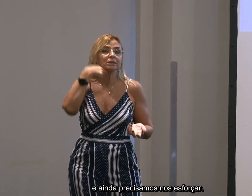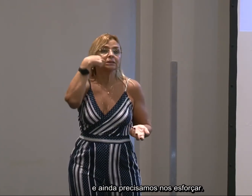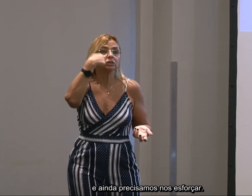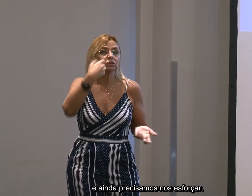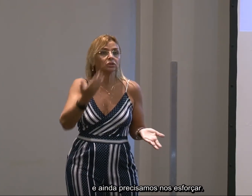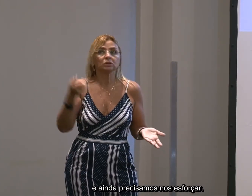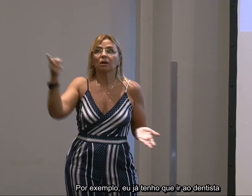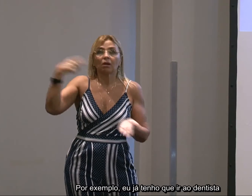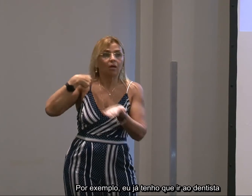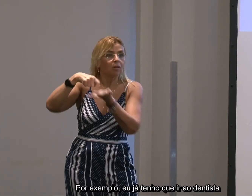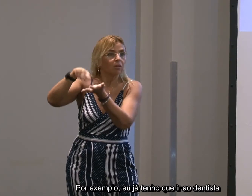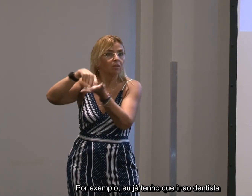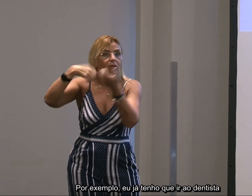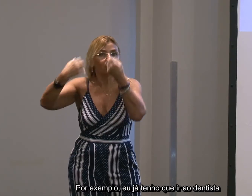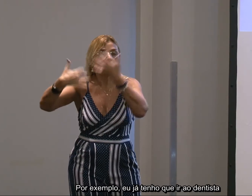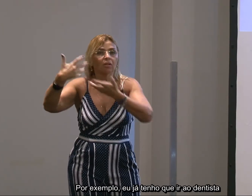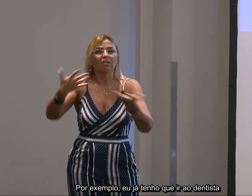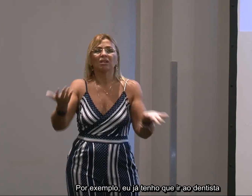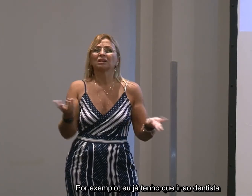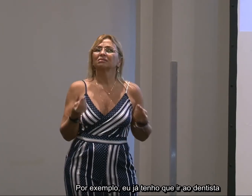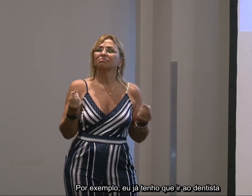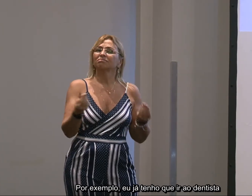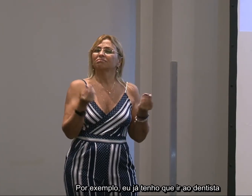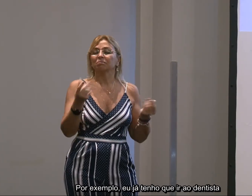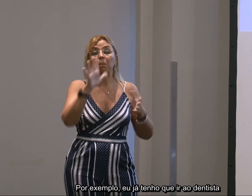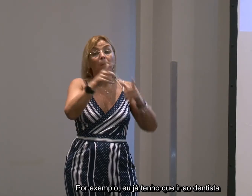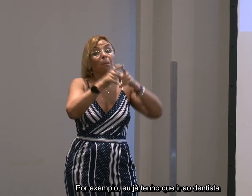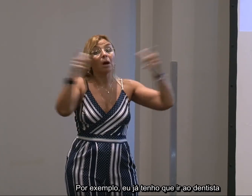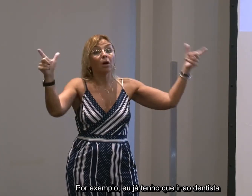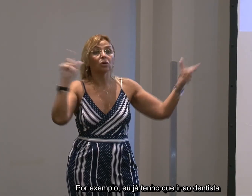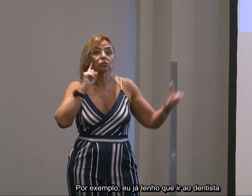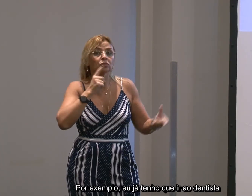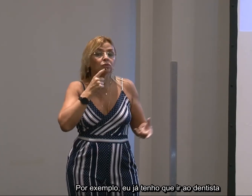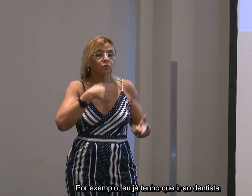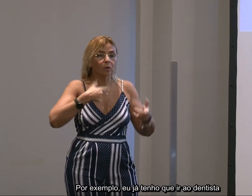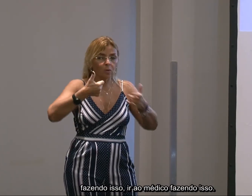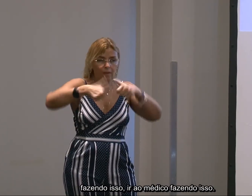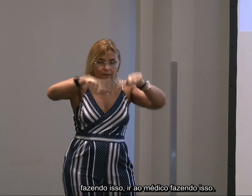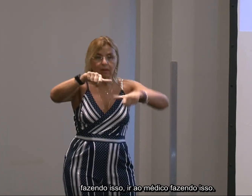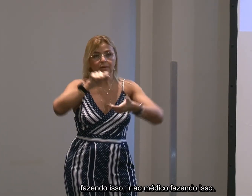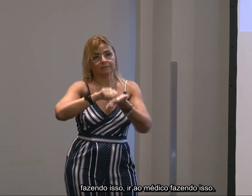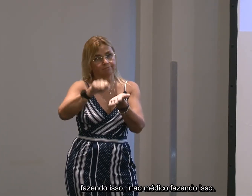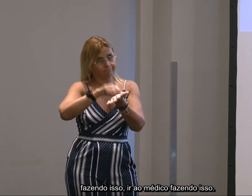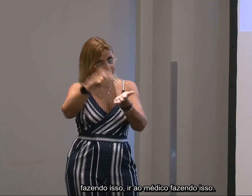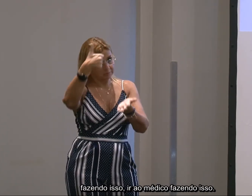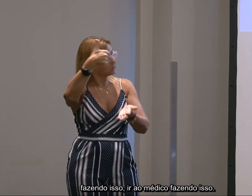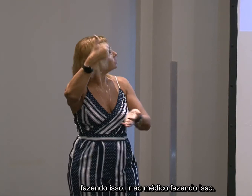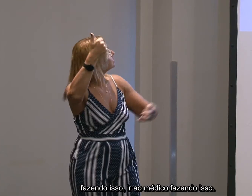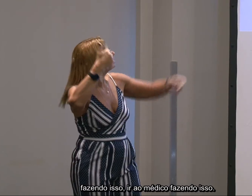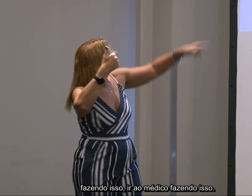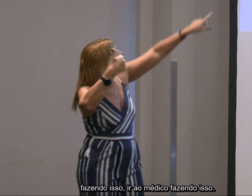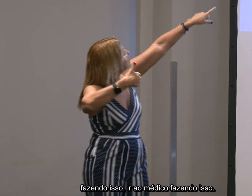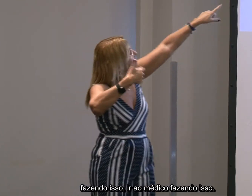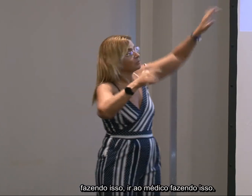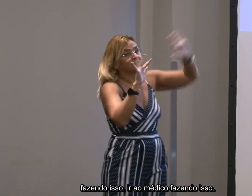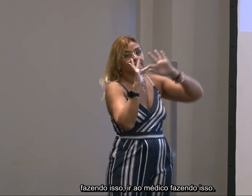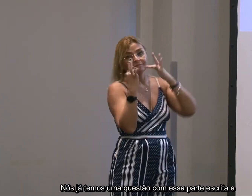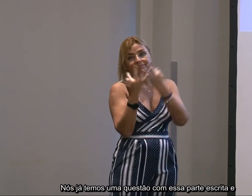esforçar. Então, por exemplo, eu já tenho que ir no dentista fazer isso, eu já tenho que ir no médico fazer isso, então